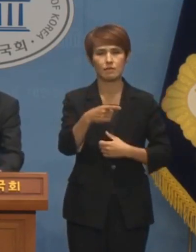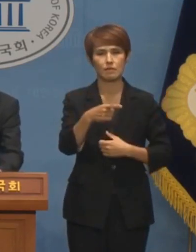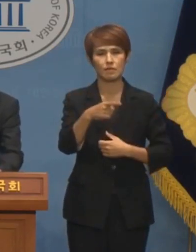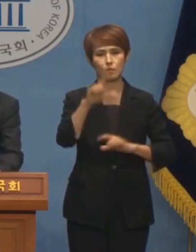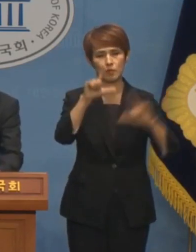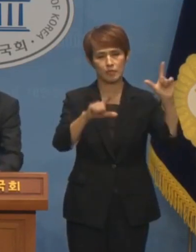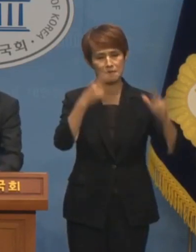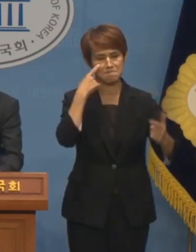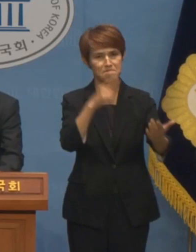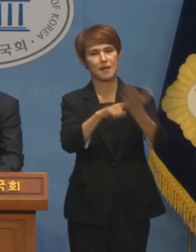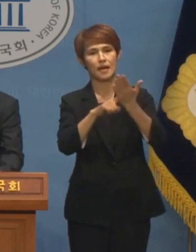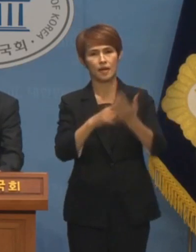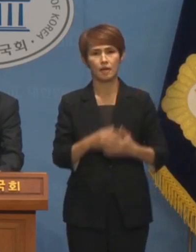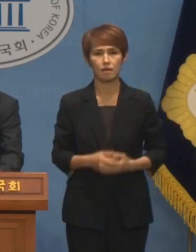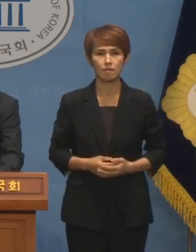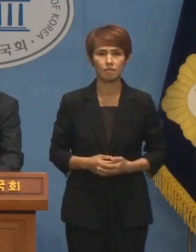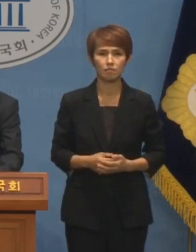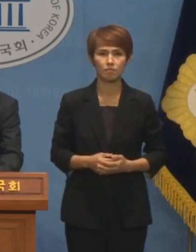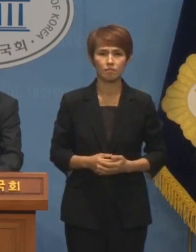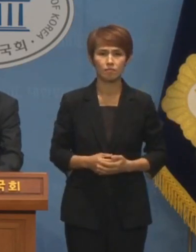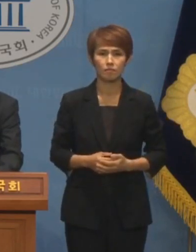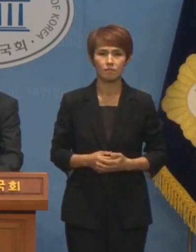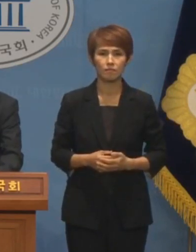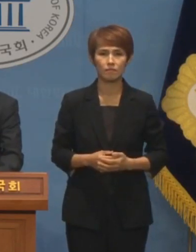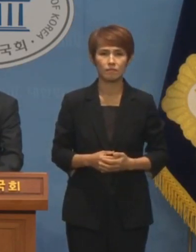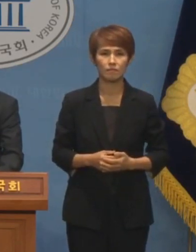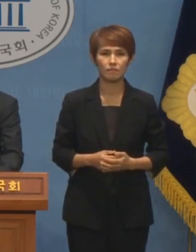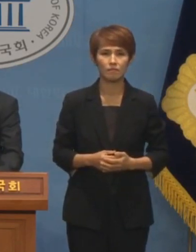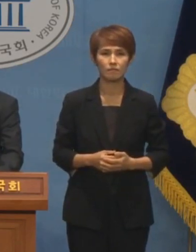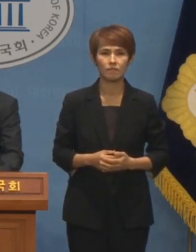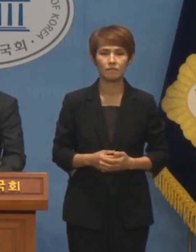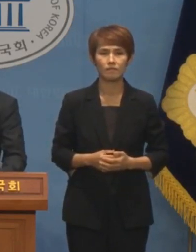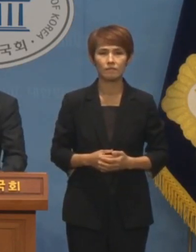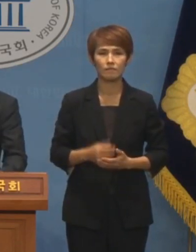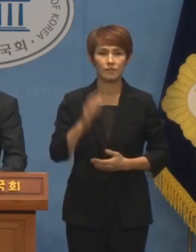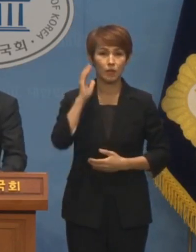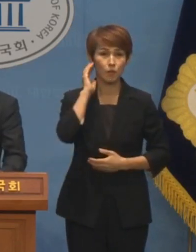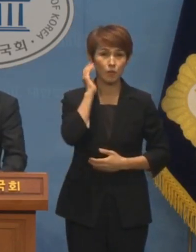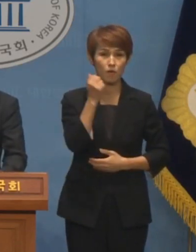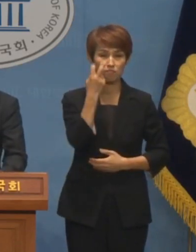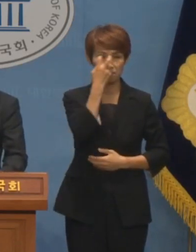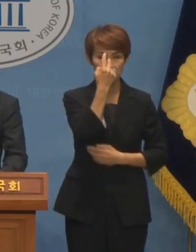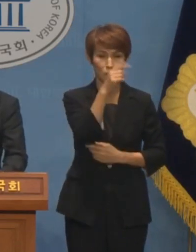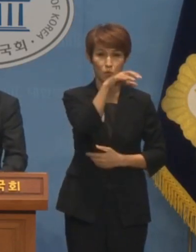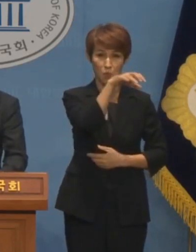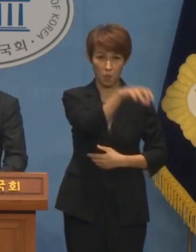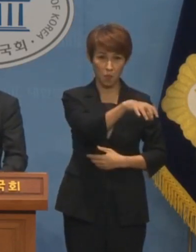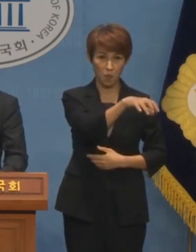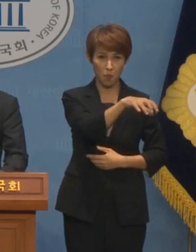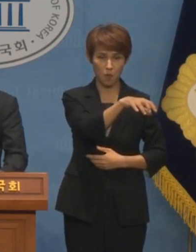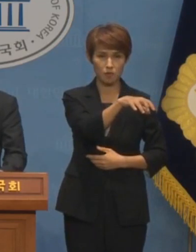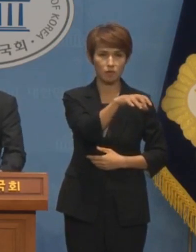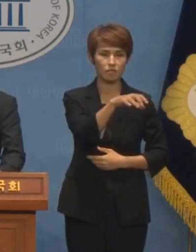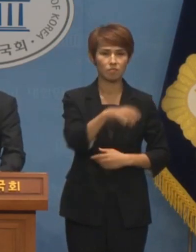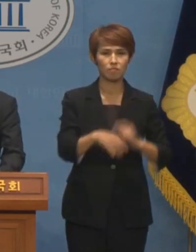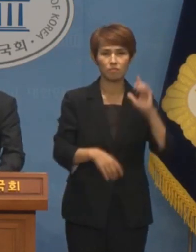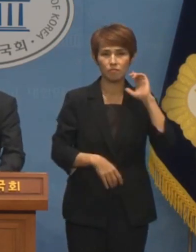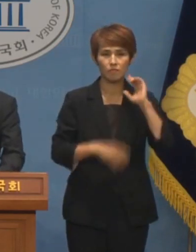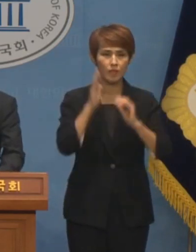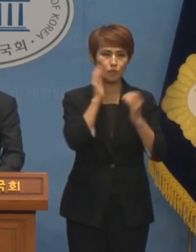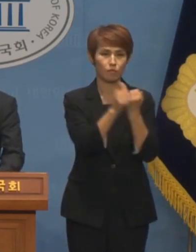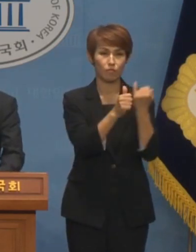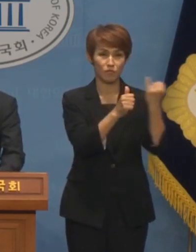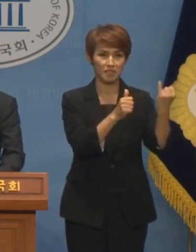20일 종로구 창성동에 있는 대통령 경호처 부속 건물에서 김건희 여사 대면 조사를